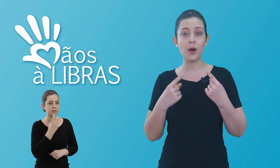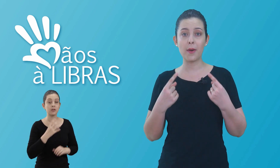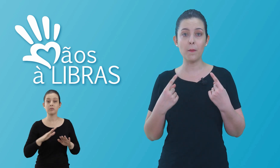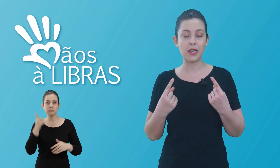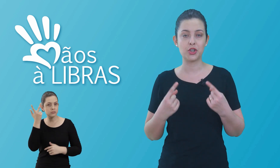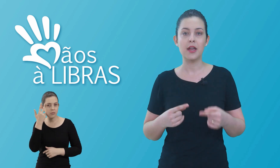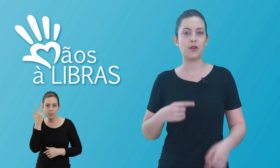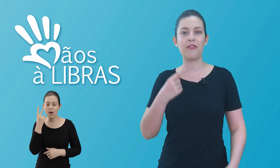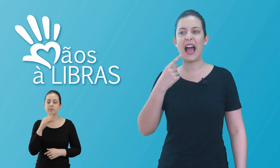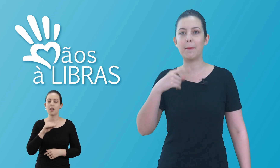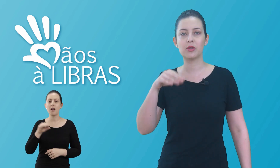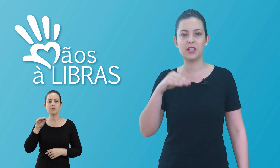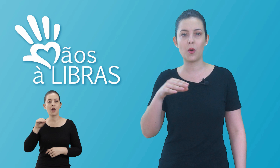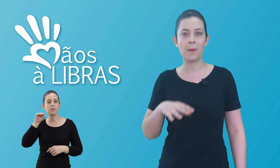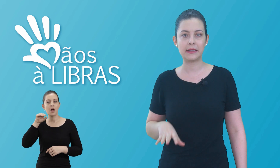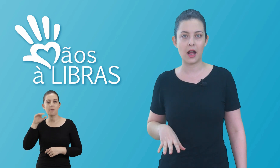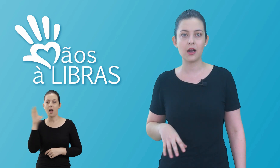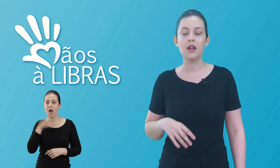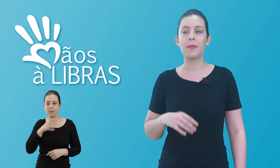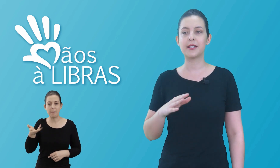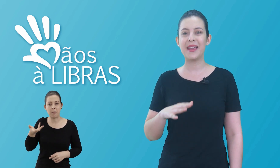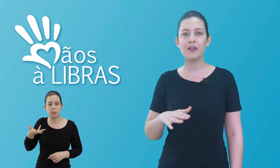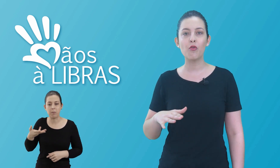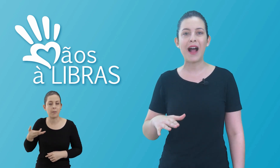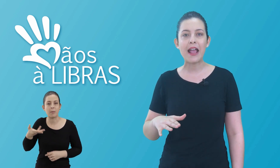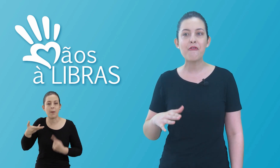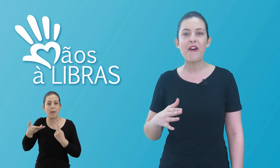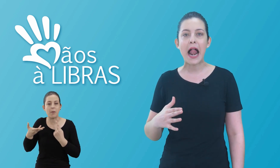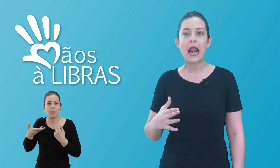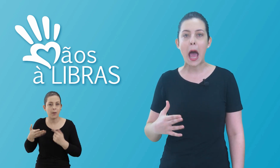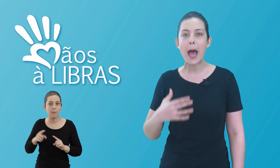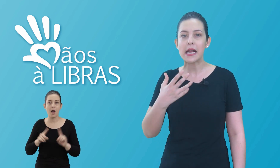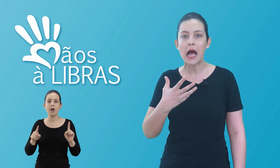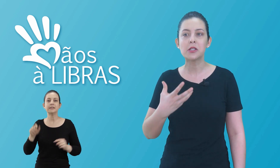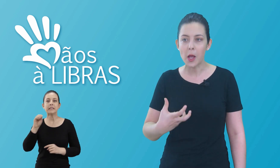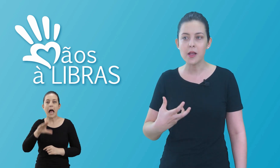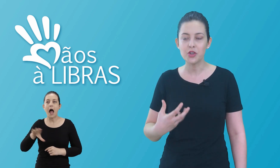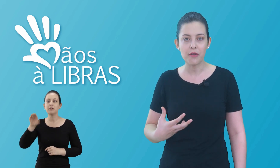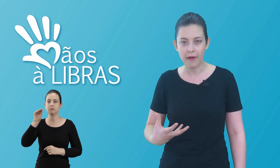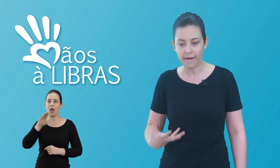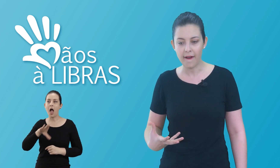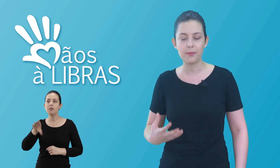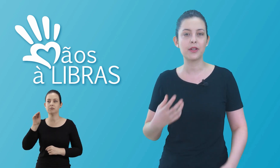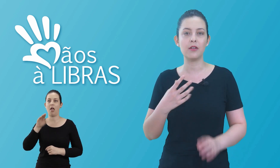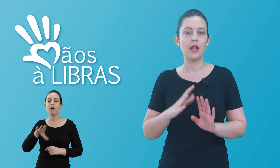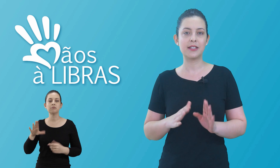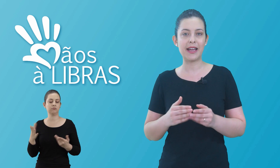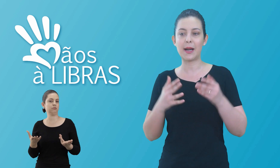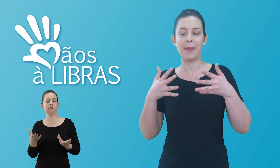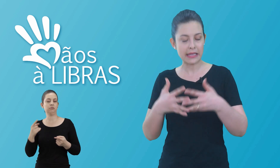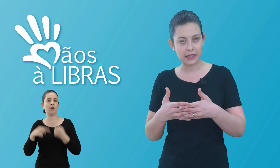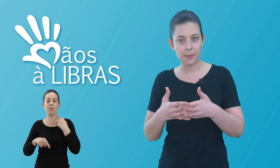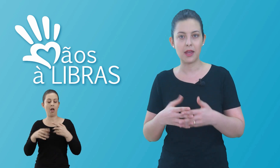fala normalmente. Você não vai falar rápido assim, igual a matraca, mas também não vai falar assim, devagar, porque